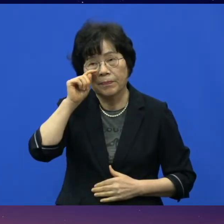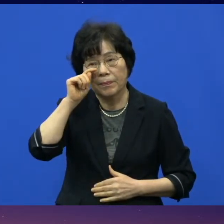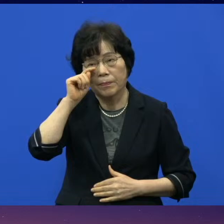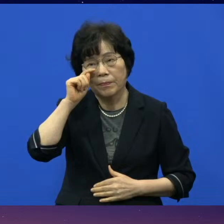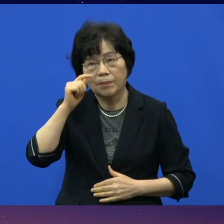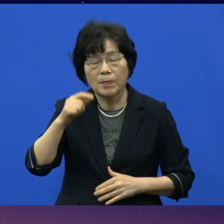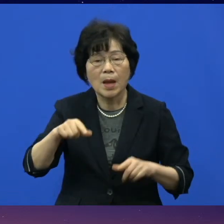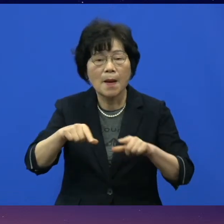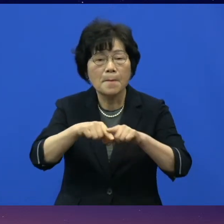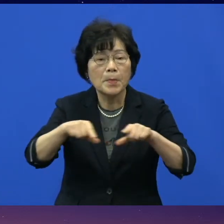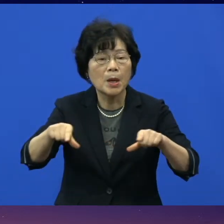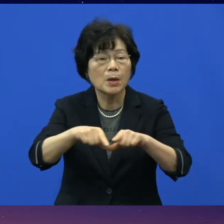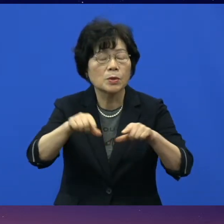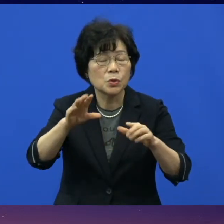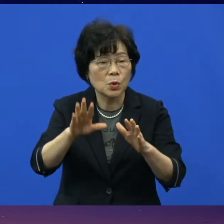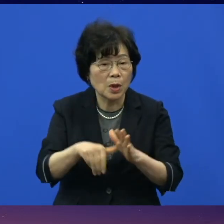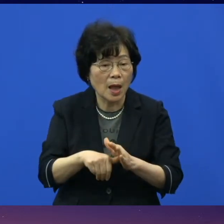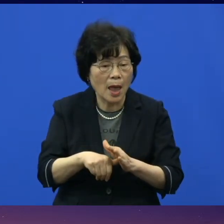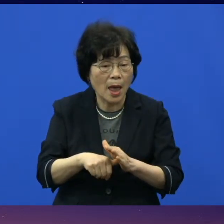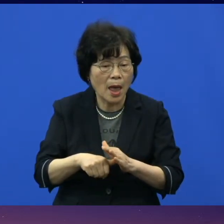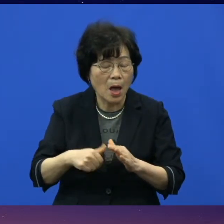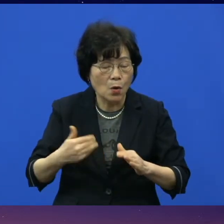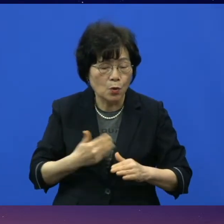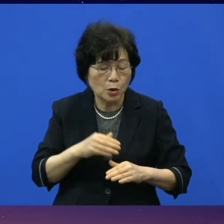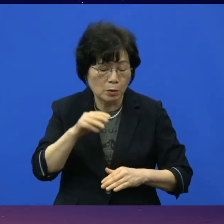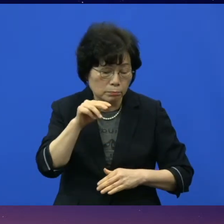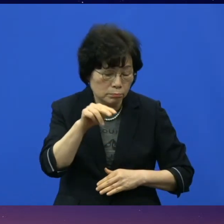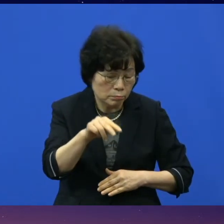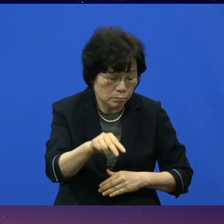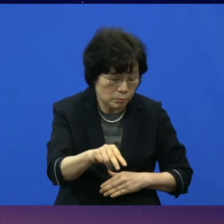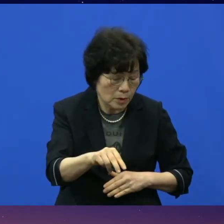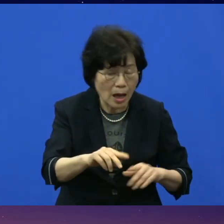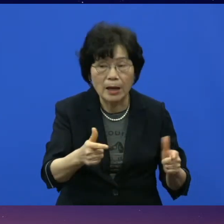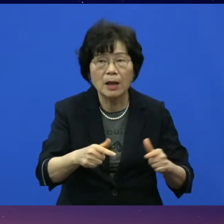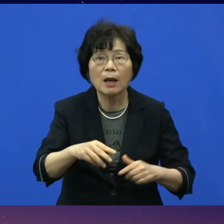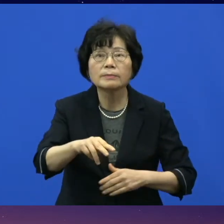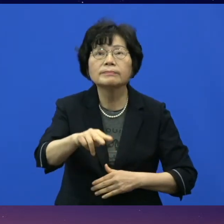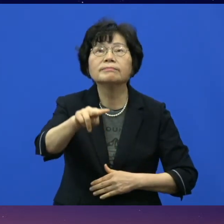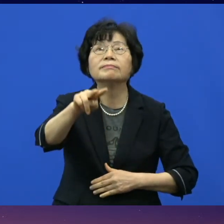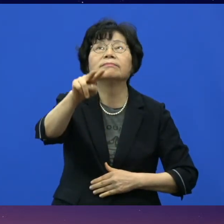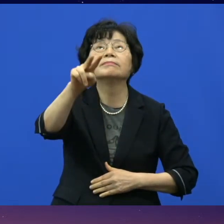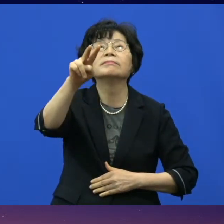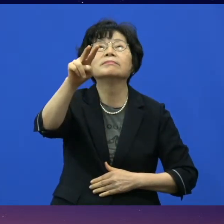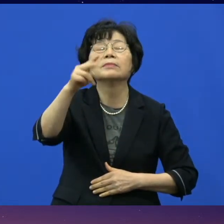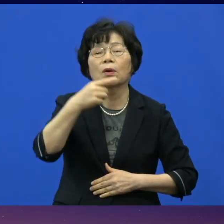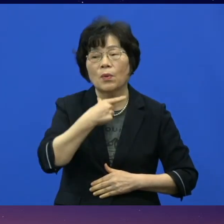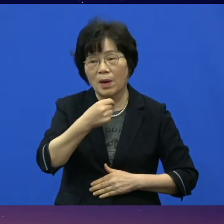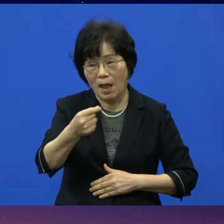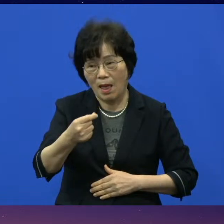여러분, 평소에 우리는 바닥 잘 안 봅니다. 위만 쳐다보고 다니지.